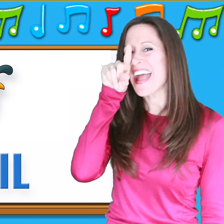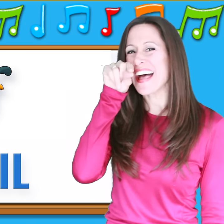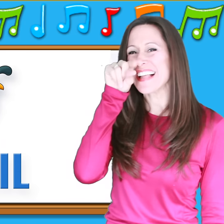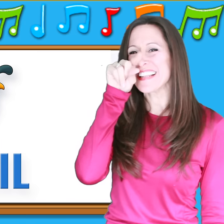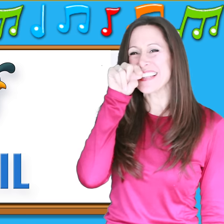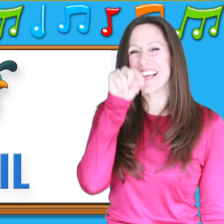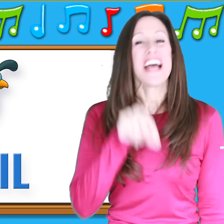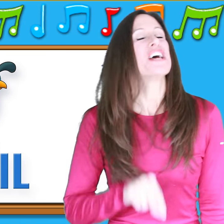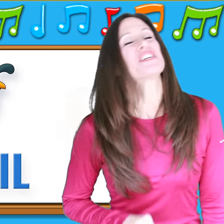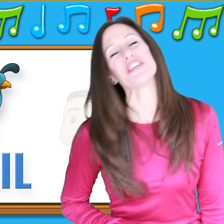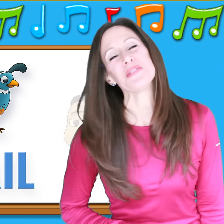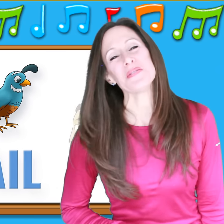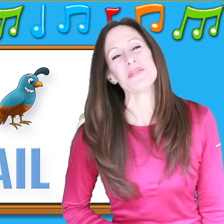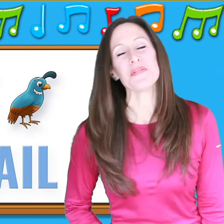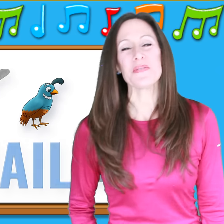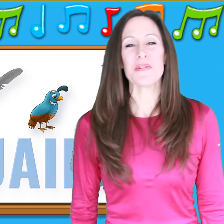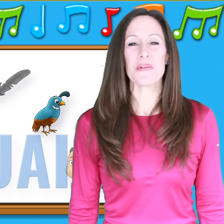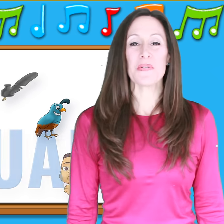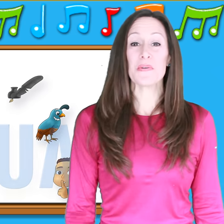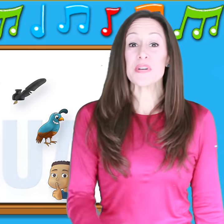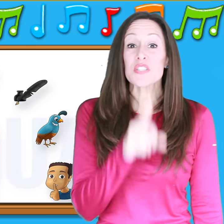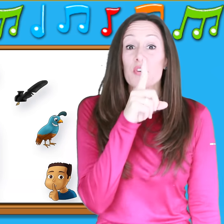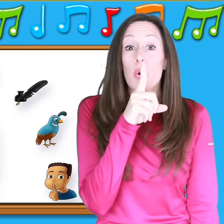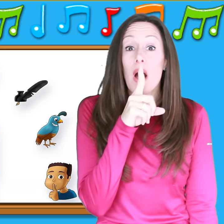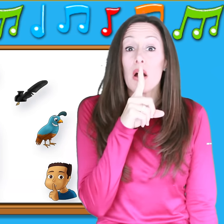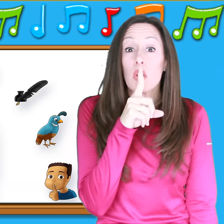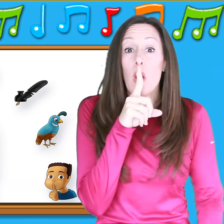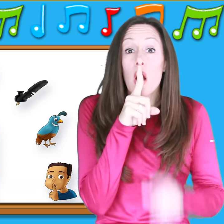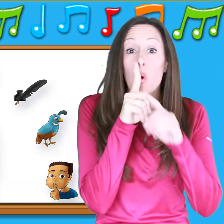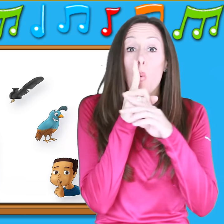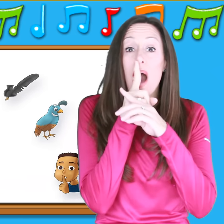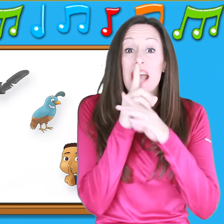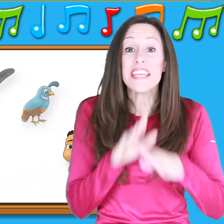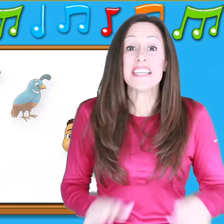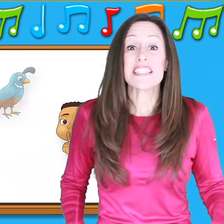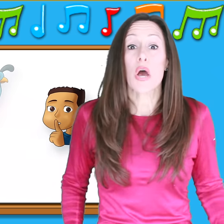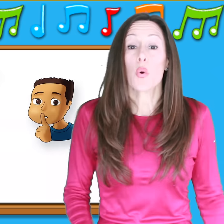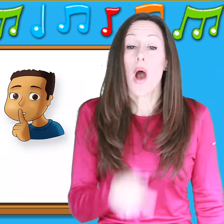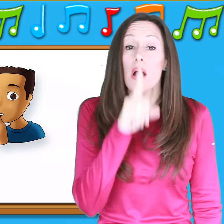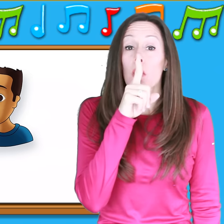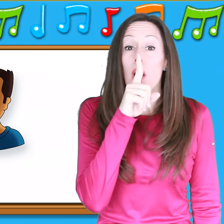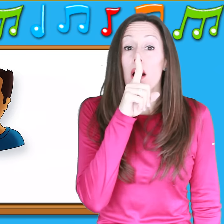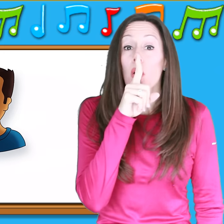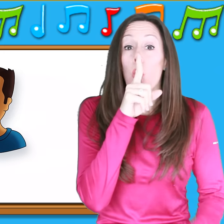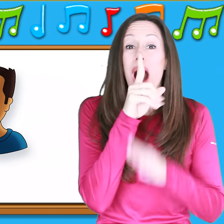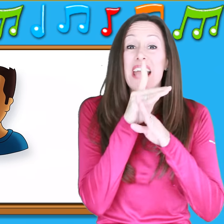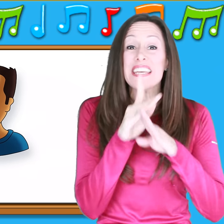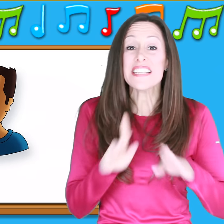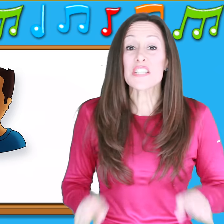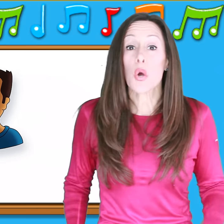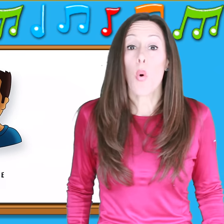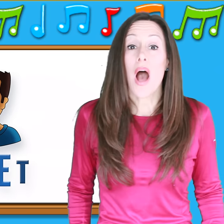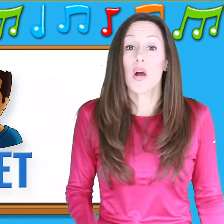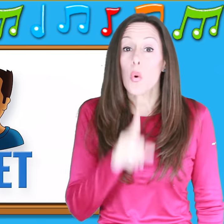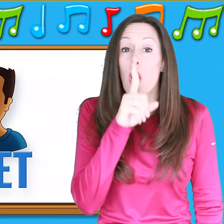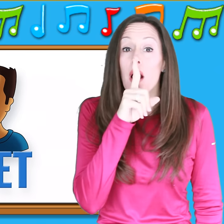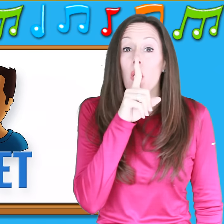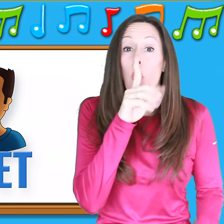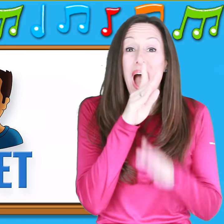quail. Q is for qua, qua, quiet, qua, qua, quiet, qua, qua,